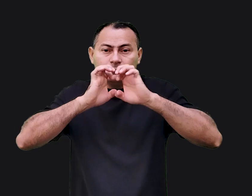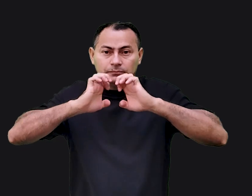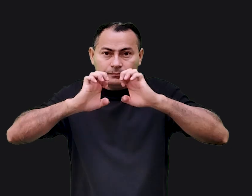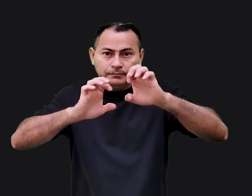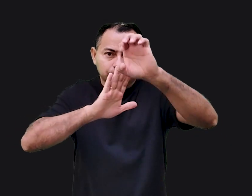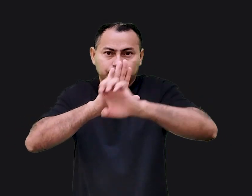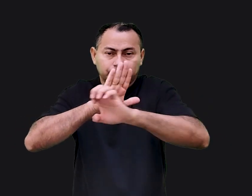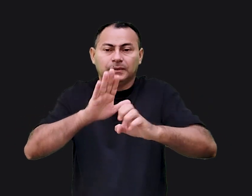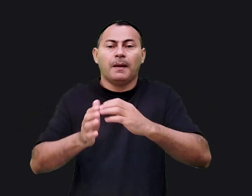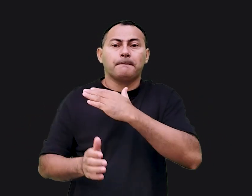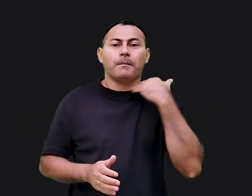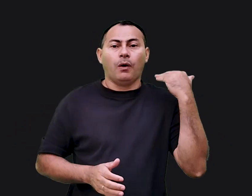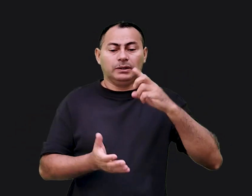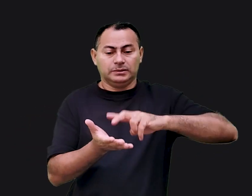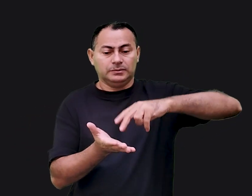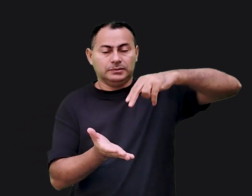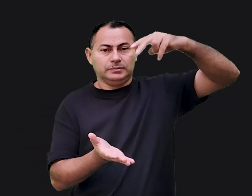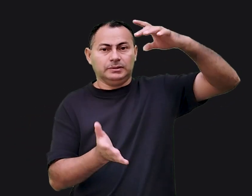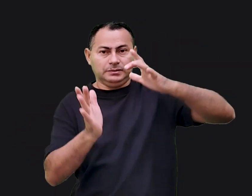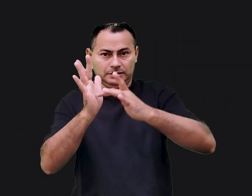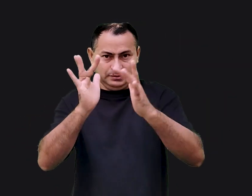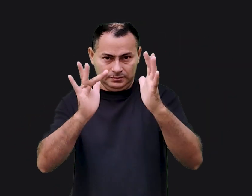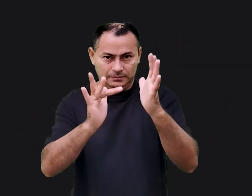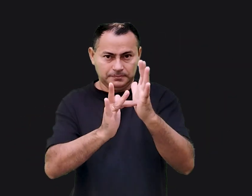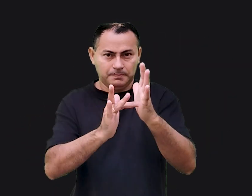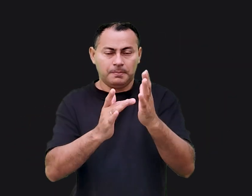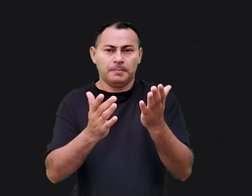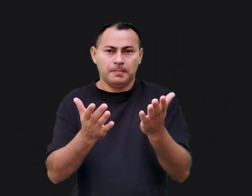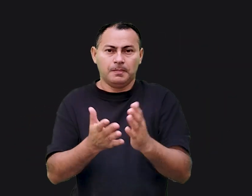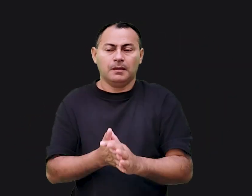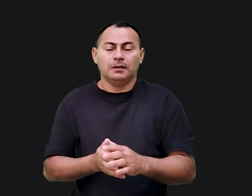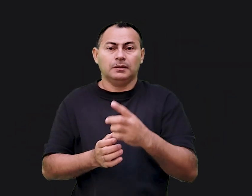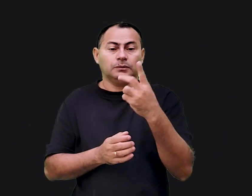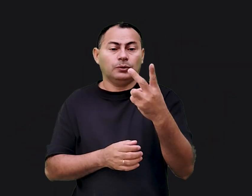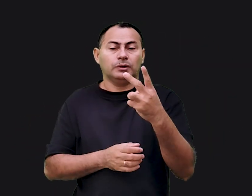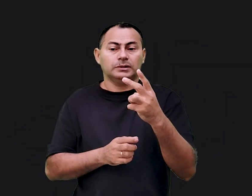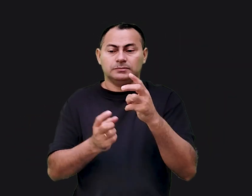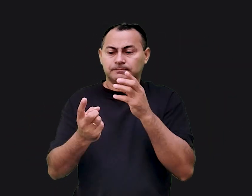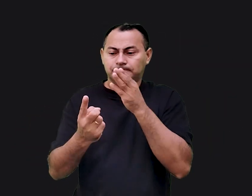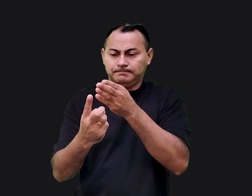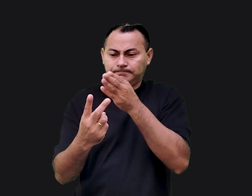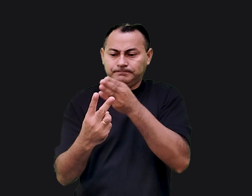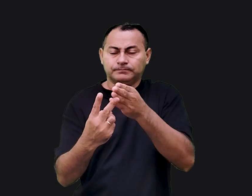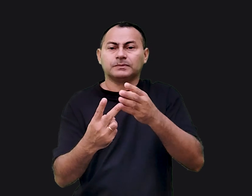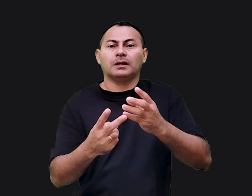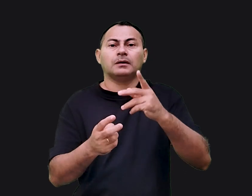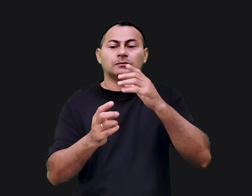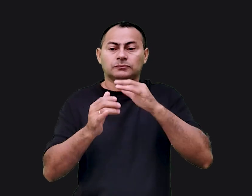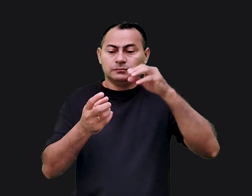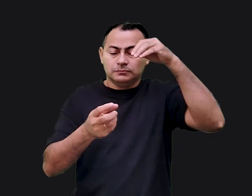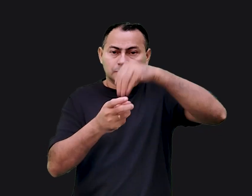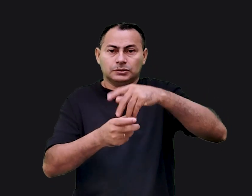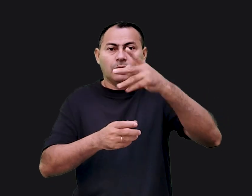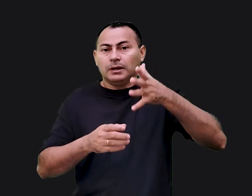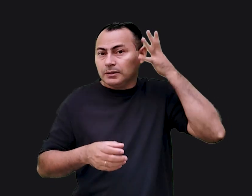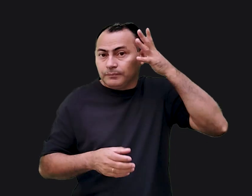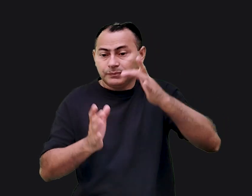mencionando A Morte e a ressurreição de Jesus Cristo esses dois pontos Sempre fizeram parte de sua pregação Cristo